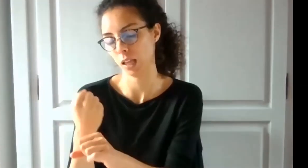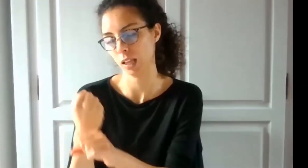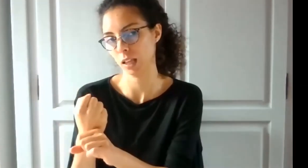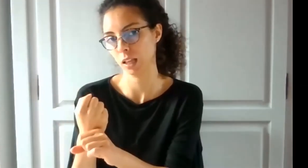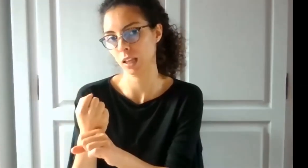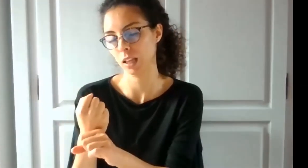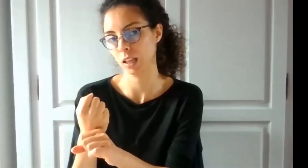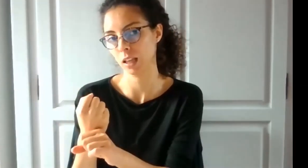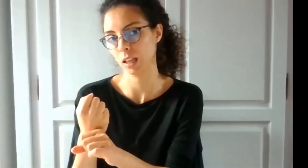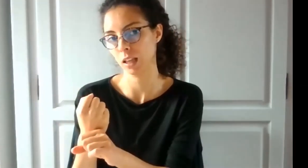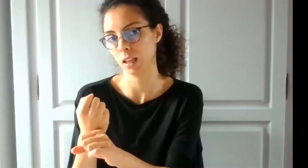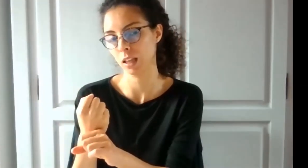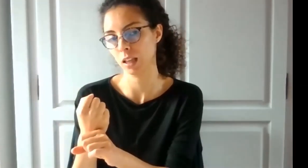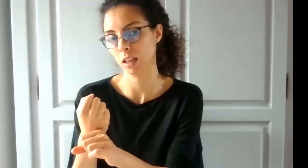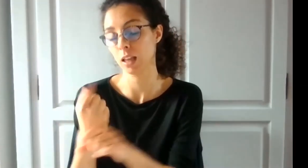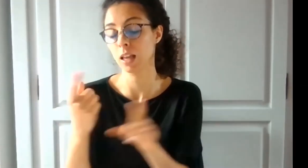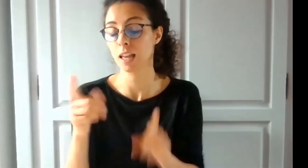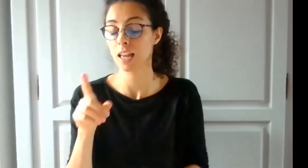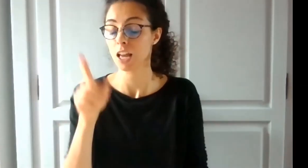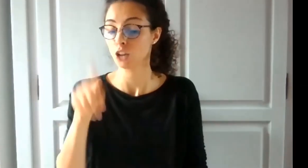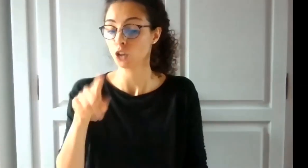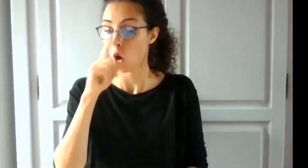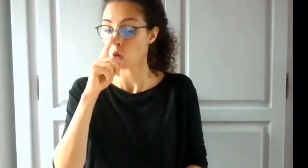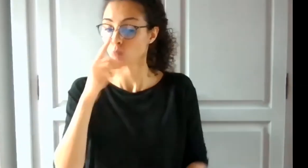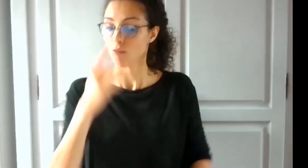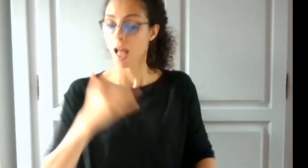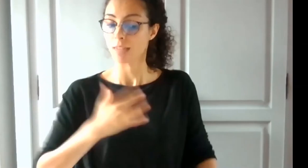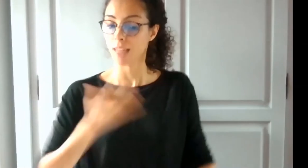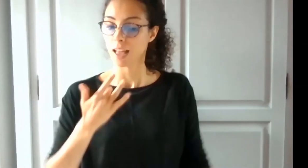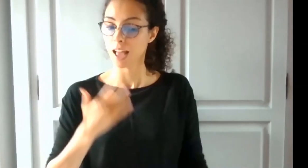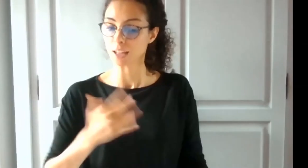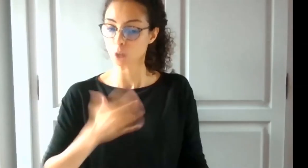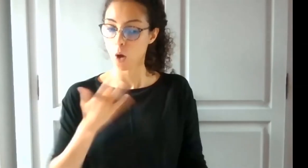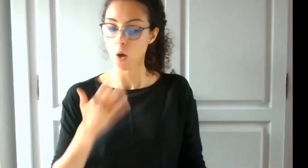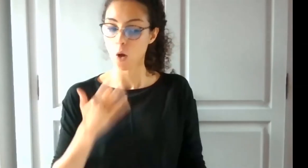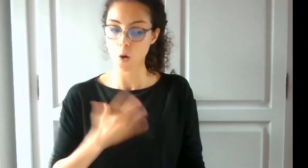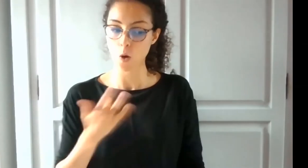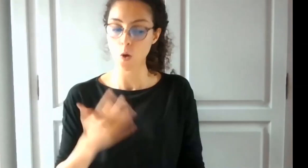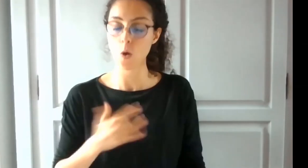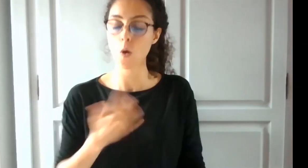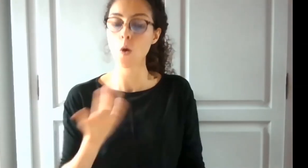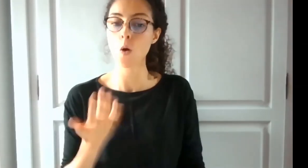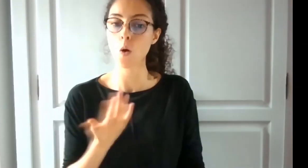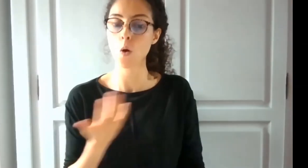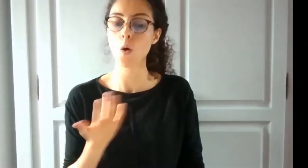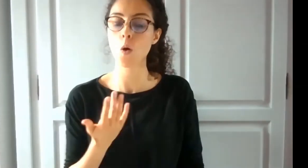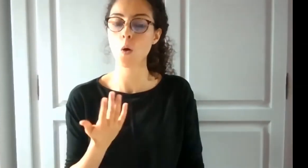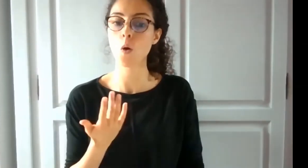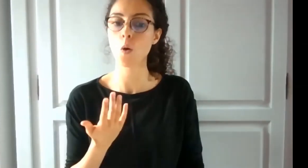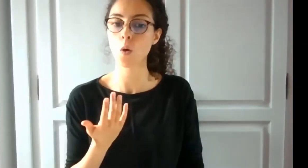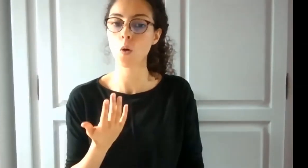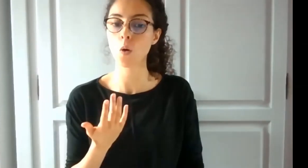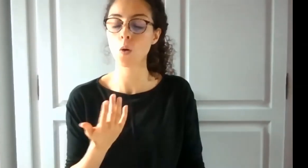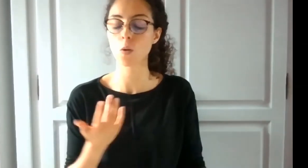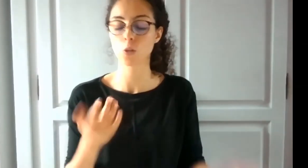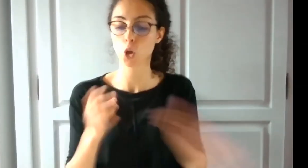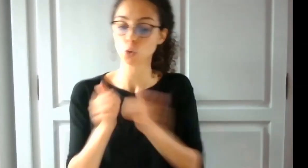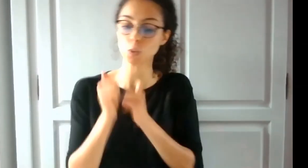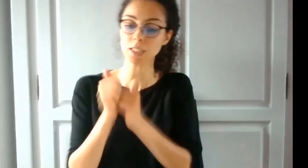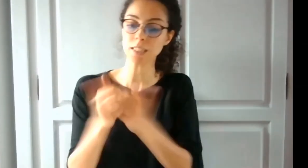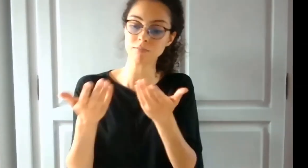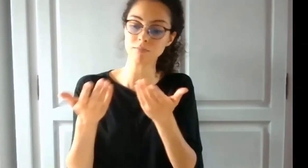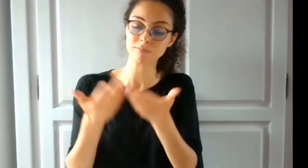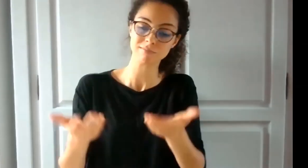Et il me semble très intéressant de voir l'état de handicap qui